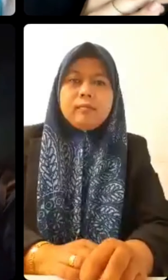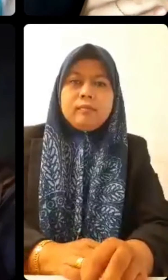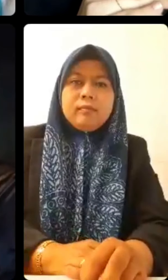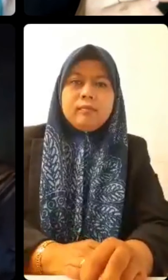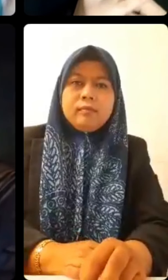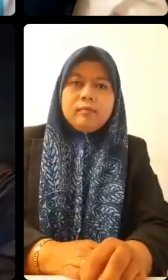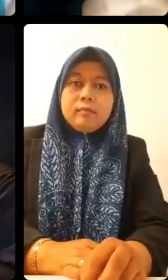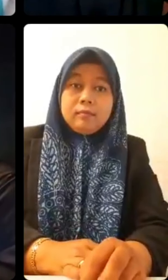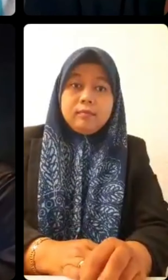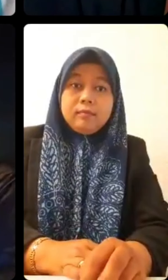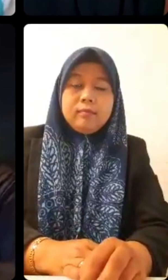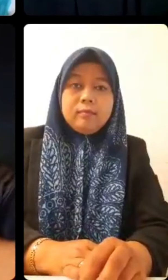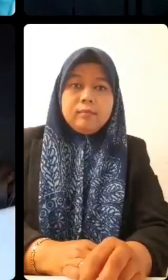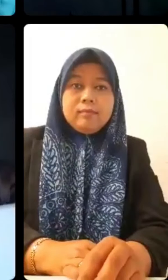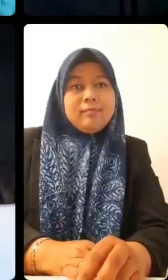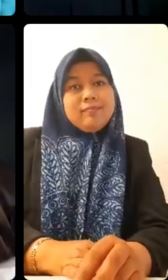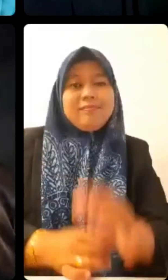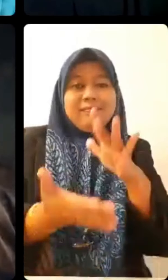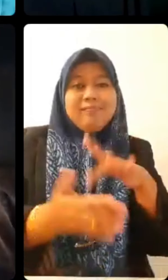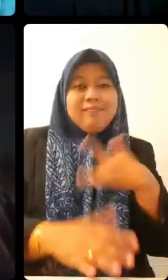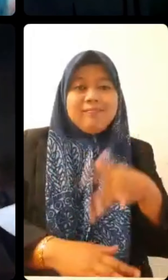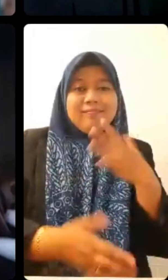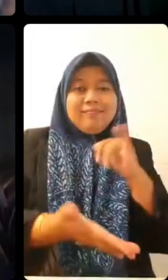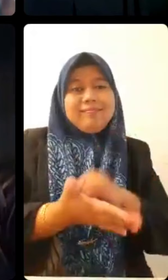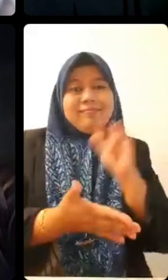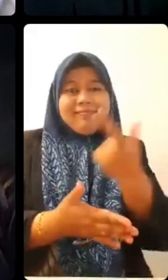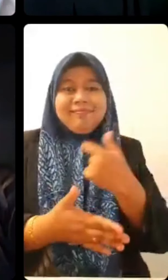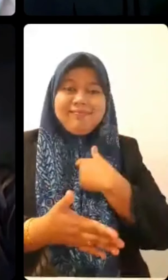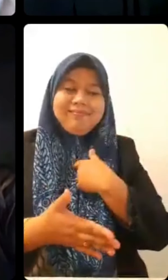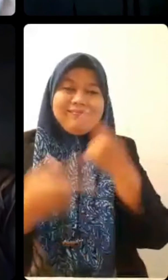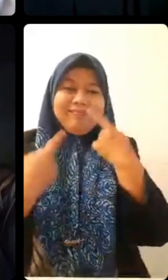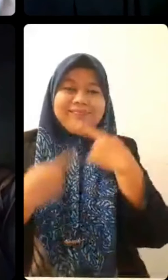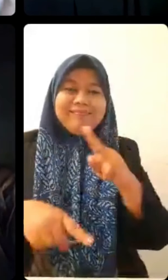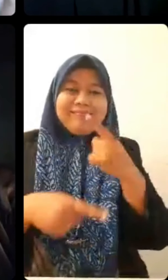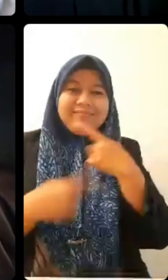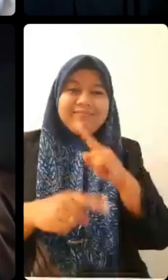Saya rasa itu kot yang boleh saya jawab kan secara ringkas.